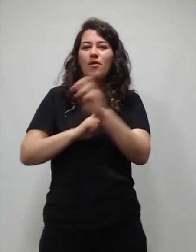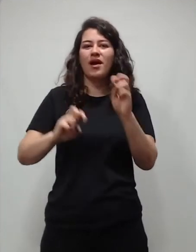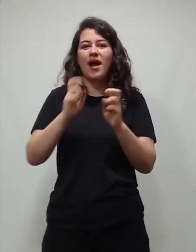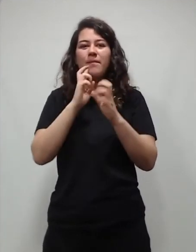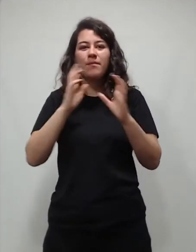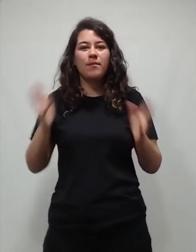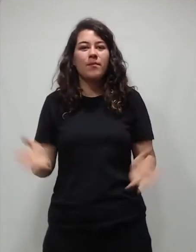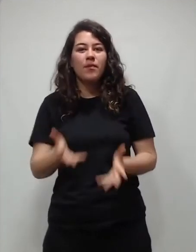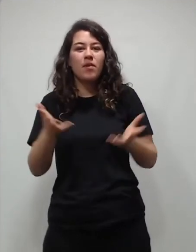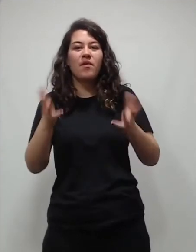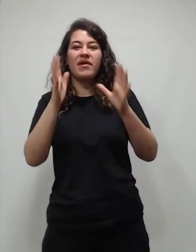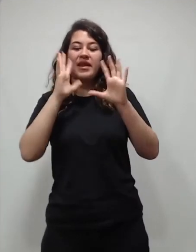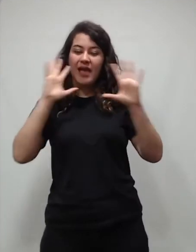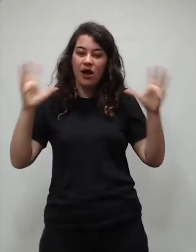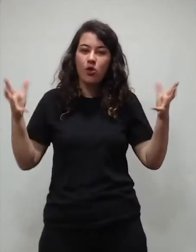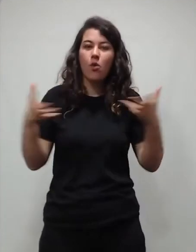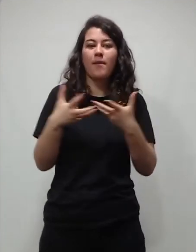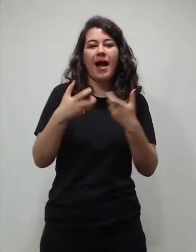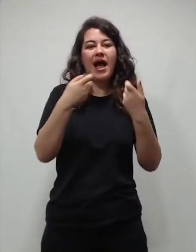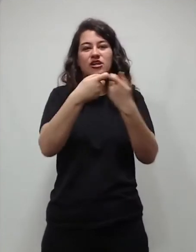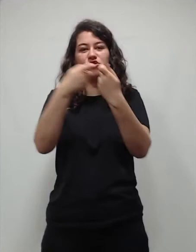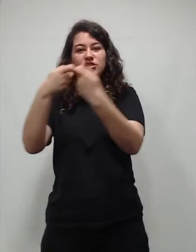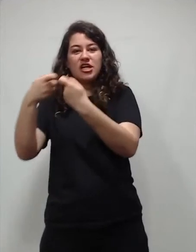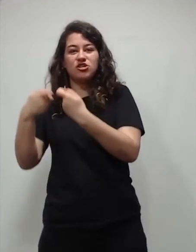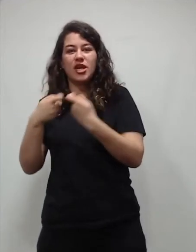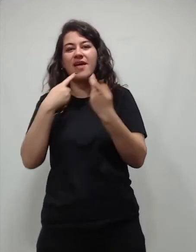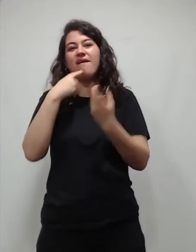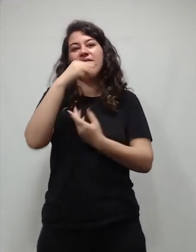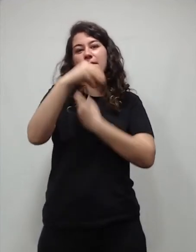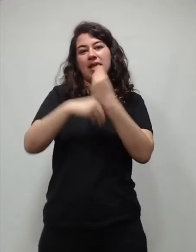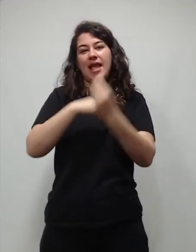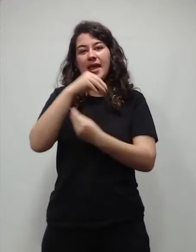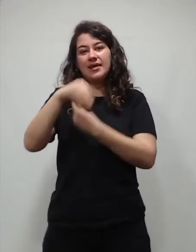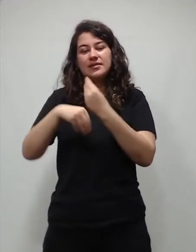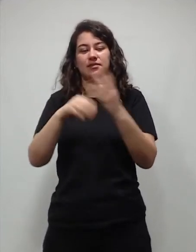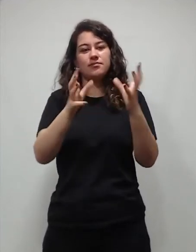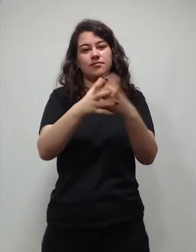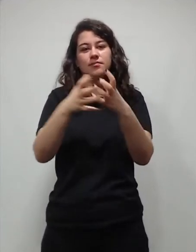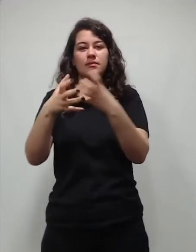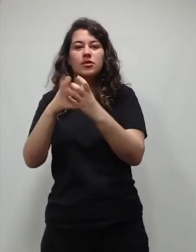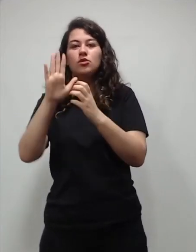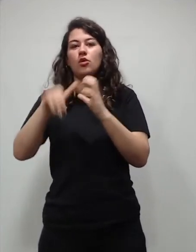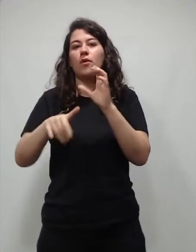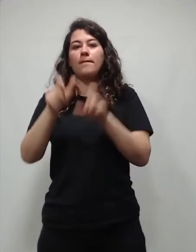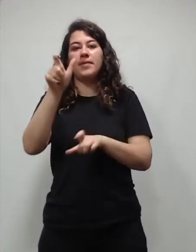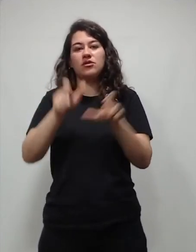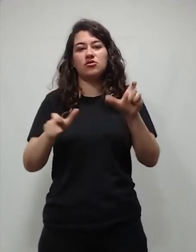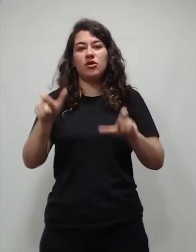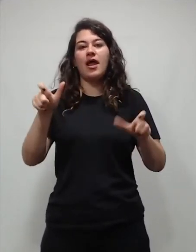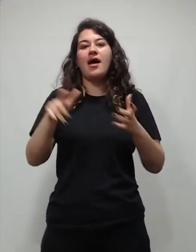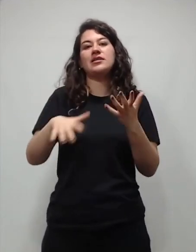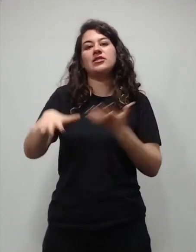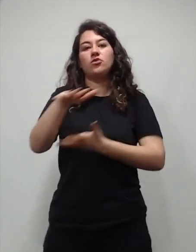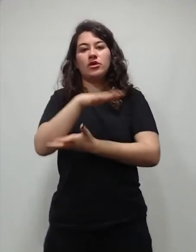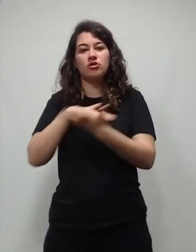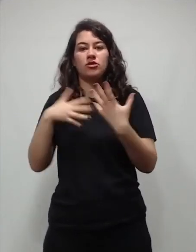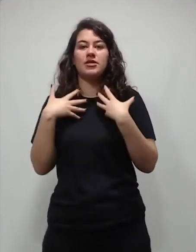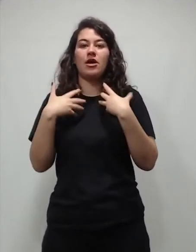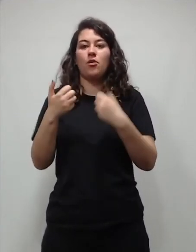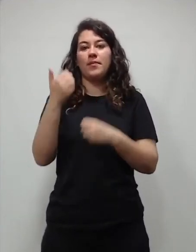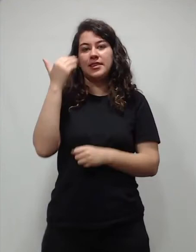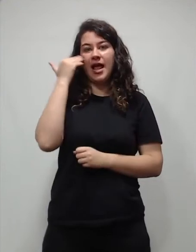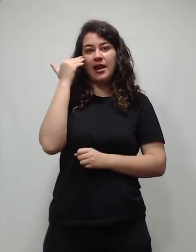promueve y agrupa asociaciones de familiares de personas con una situación de